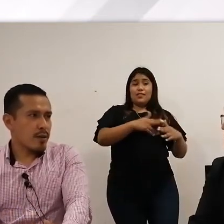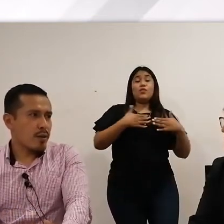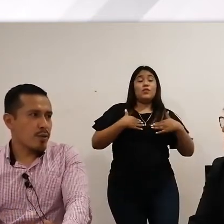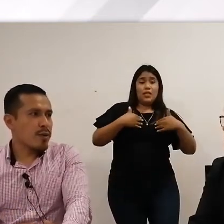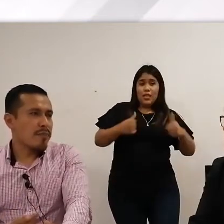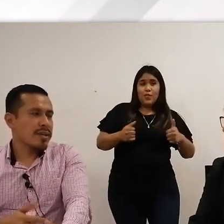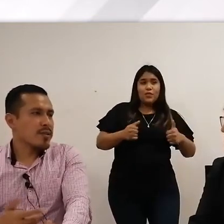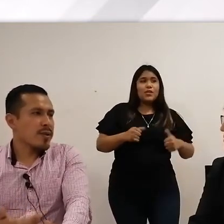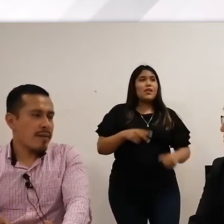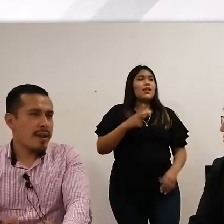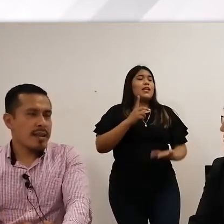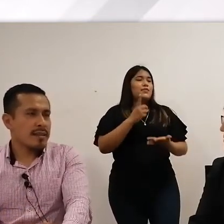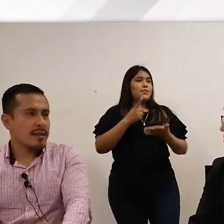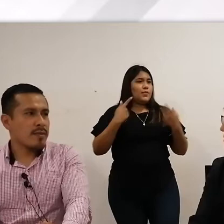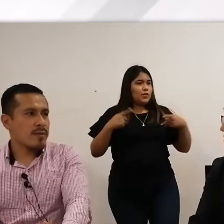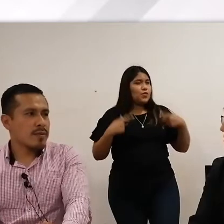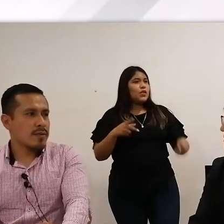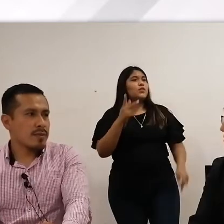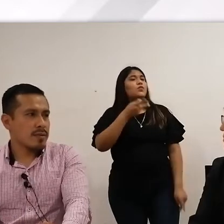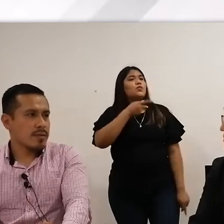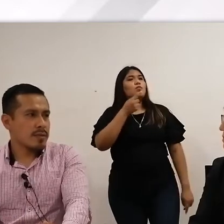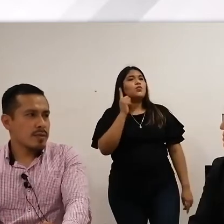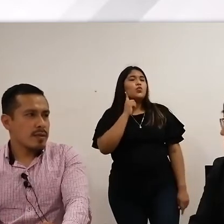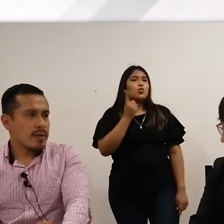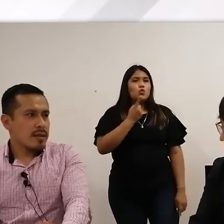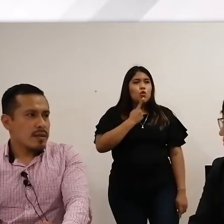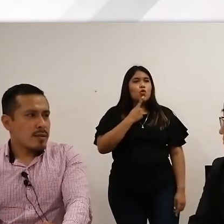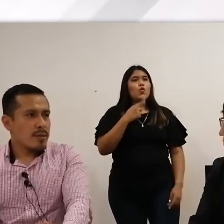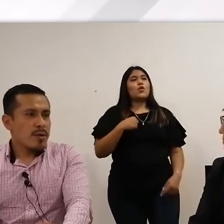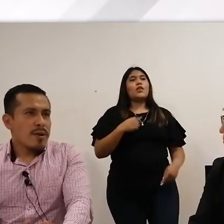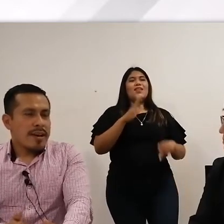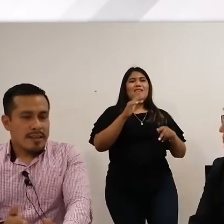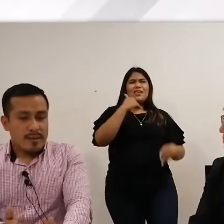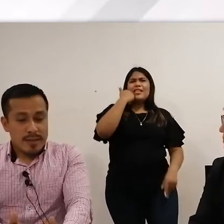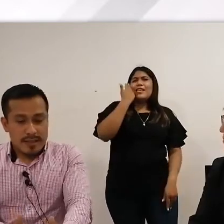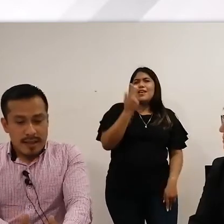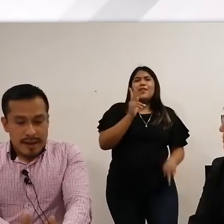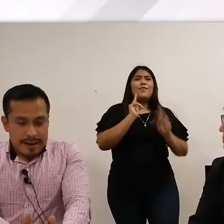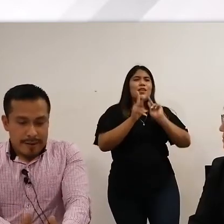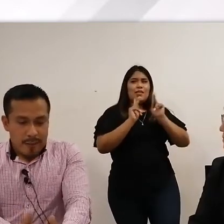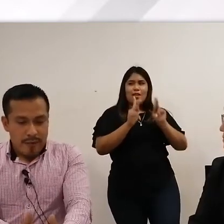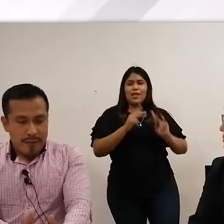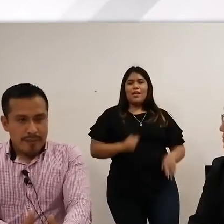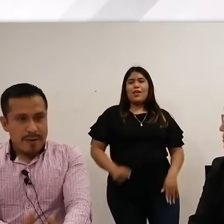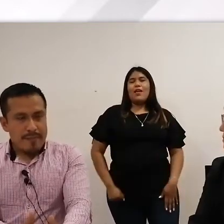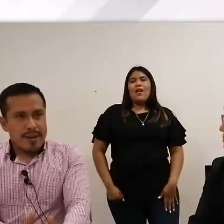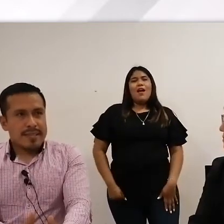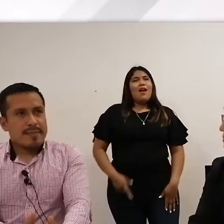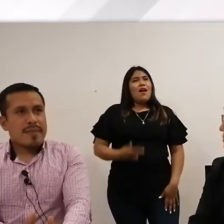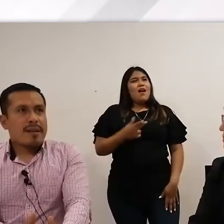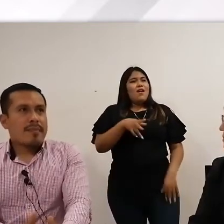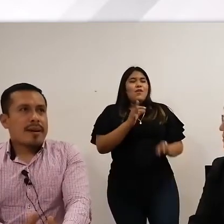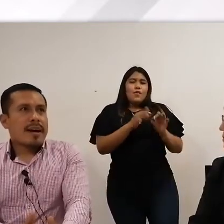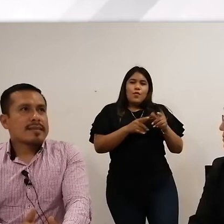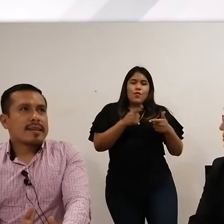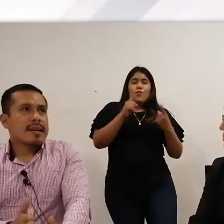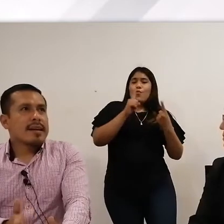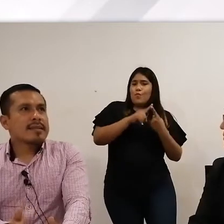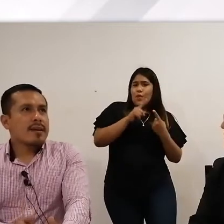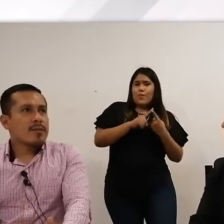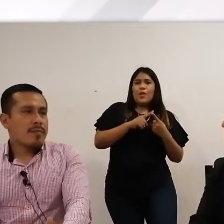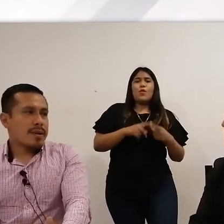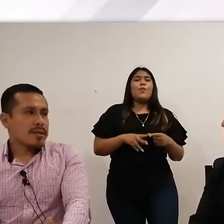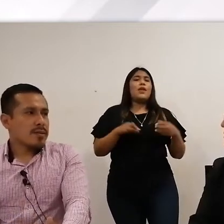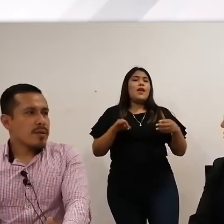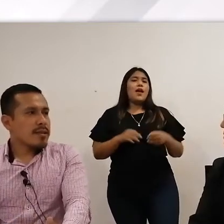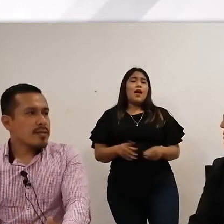comunicarse con una persona hablante como nosotros, ¿no? Entonces, como forma principal para